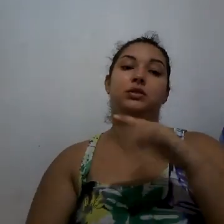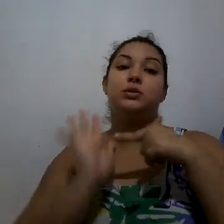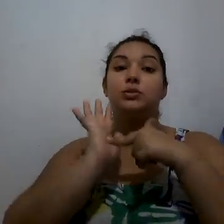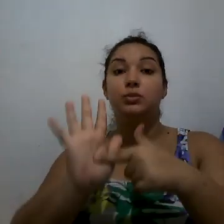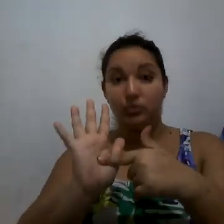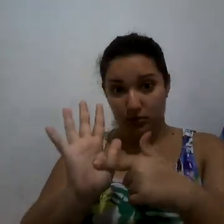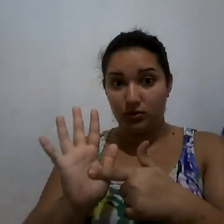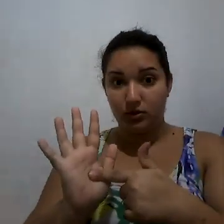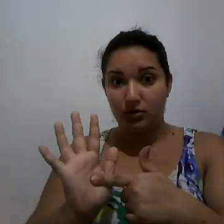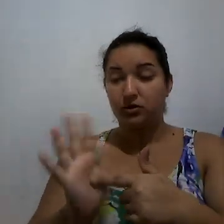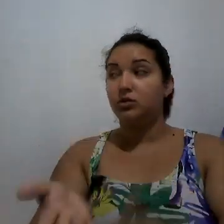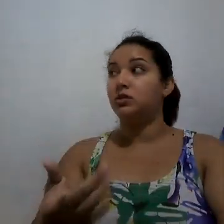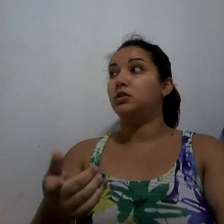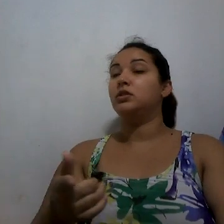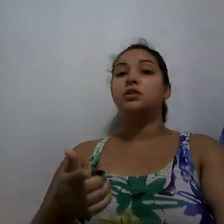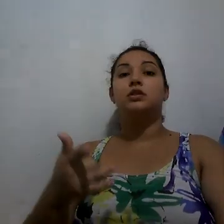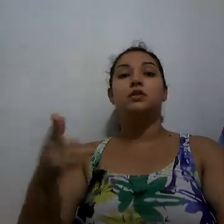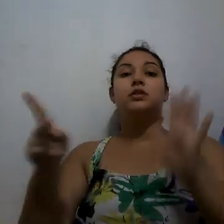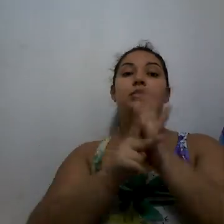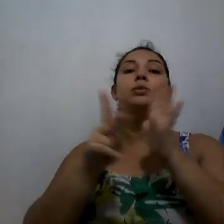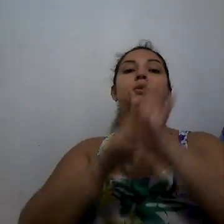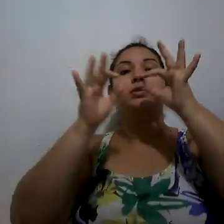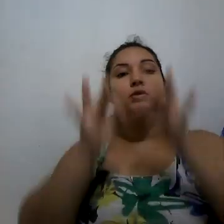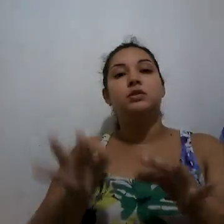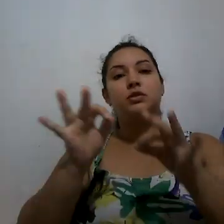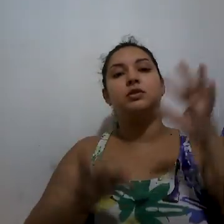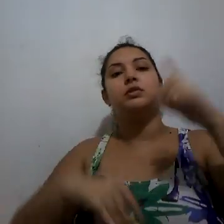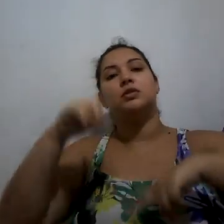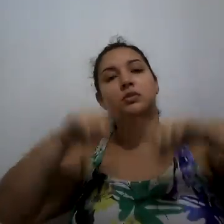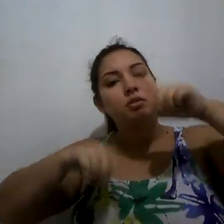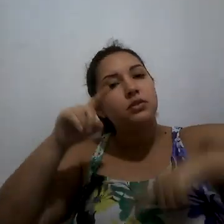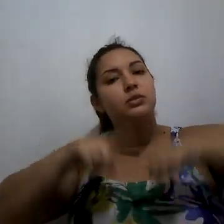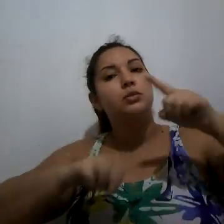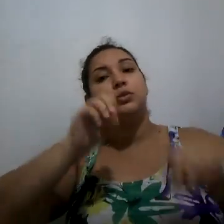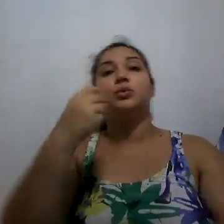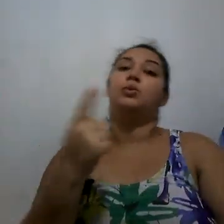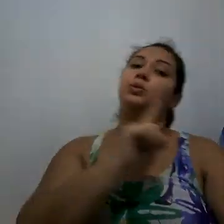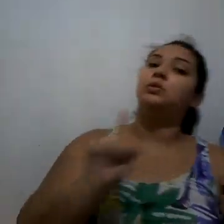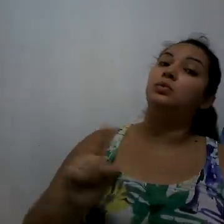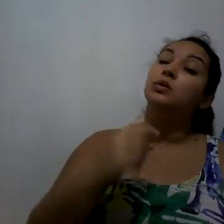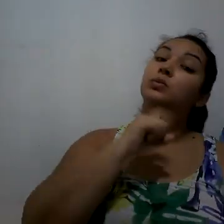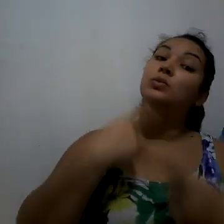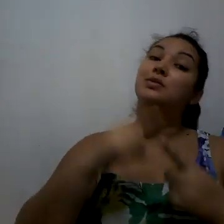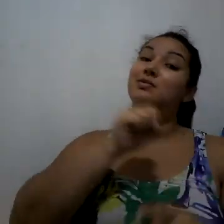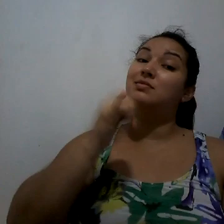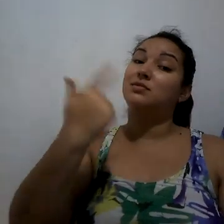estar adequada àquele tipo de instrumento, àquele tipo de análise ou não. Porque se ela não estiver adequada,